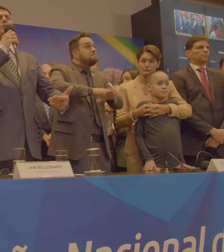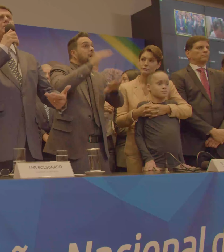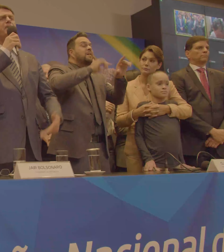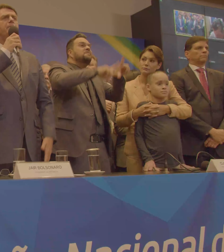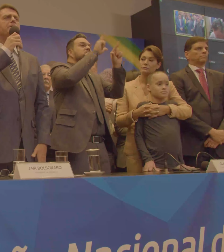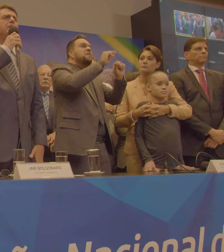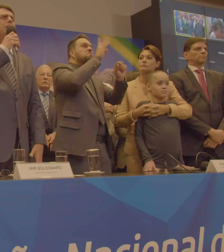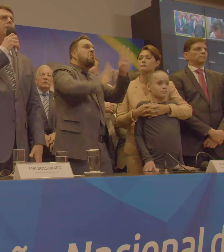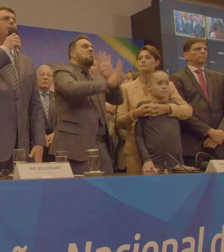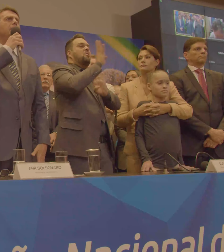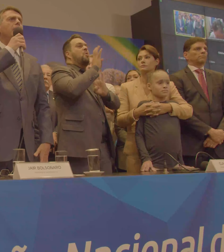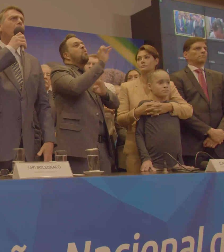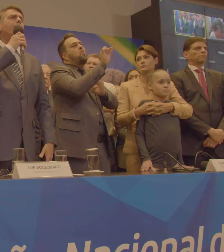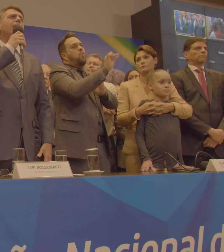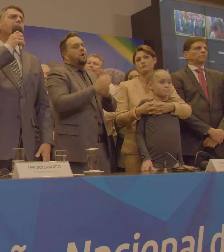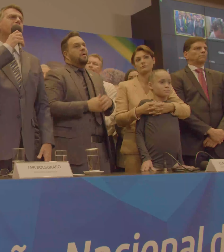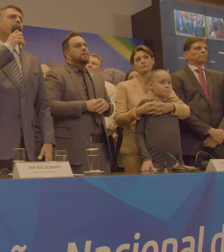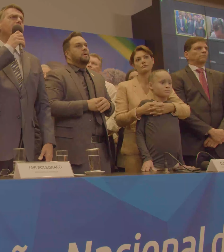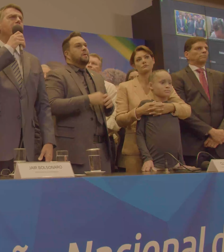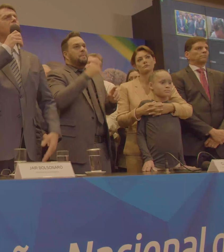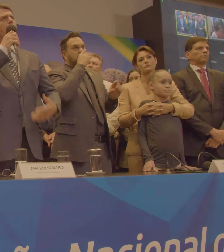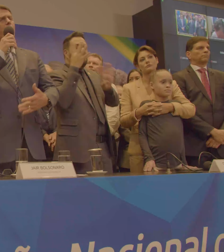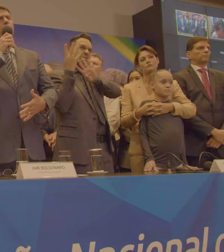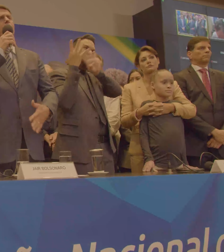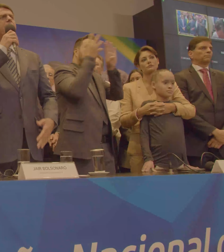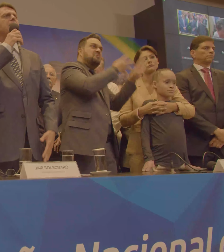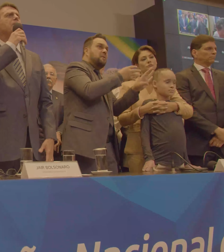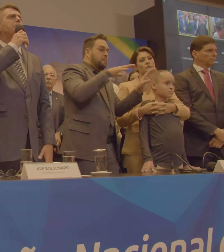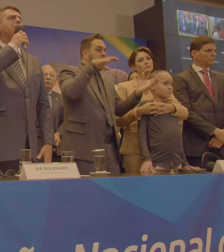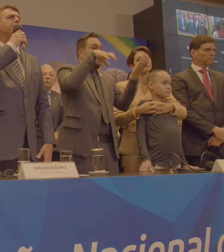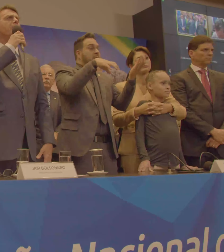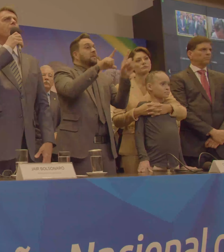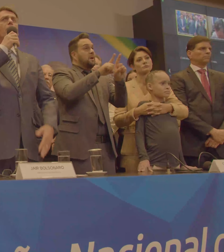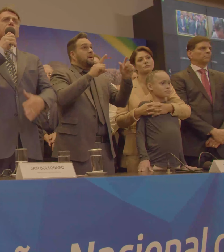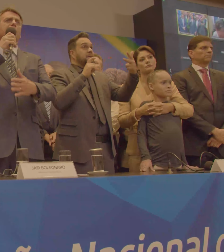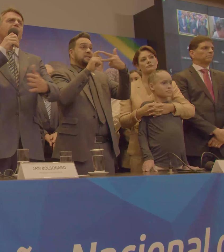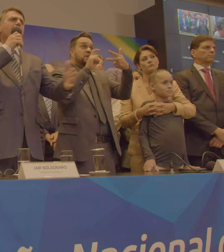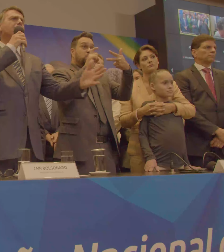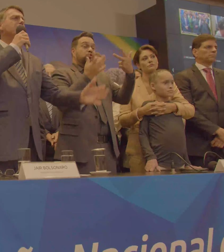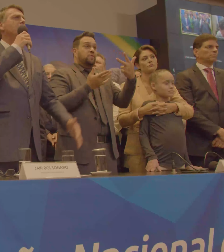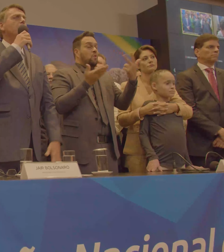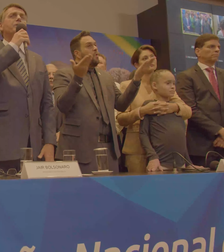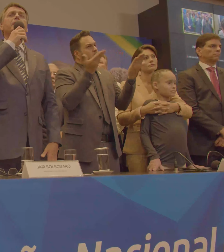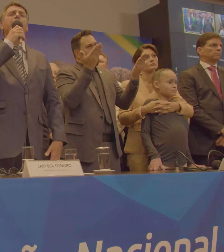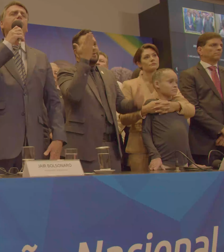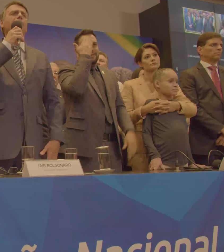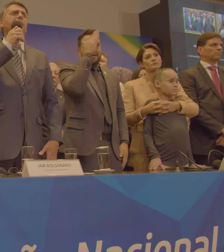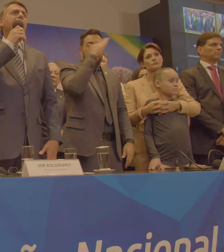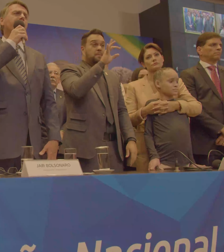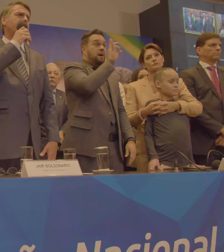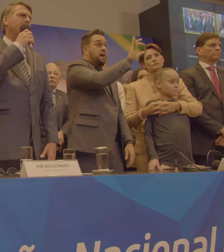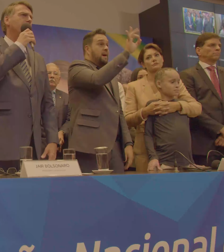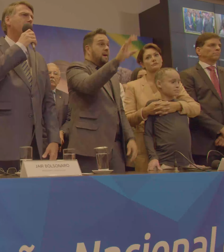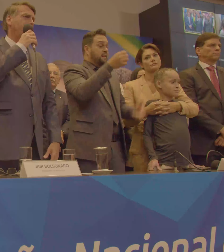menos críticas temos ao parlamento brasileiro, ao próprio poder executivo. Hoje nós sabemos o que cada